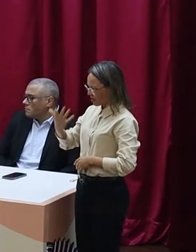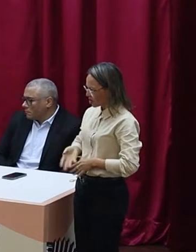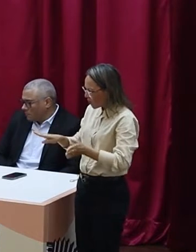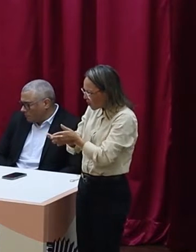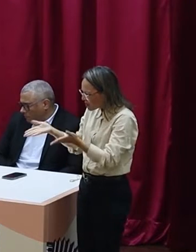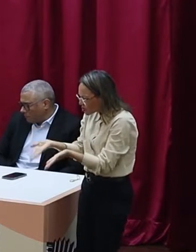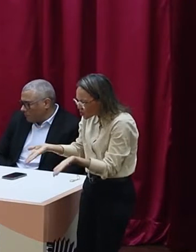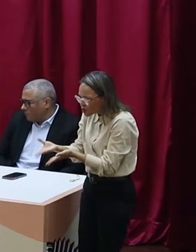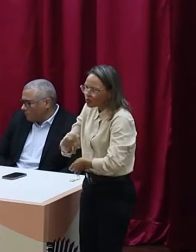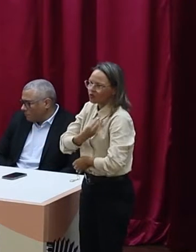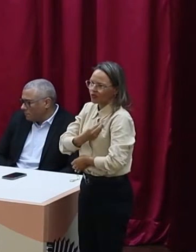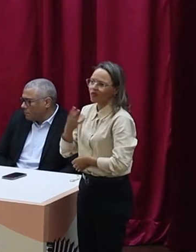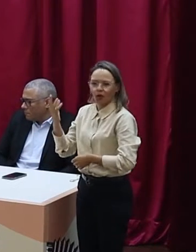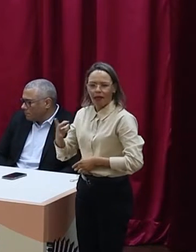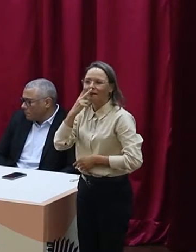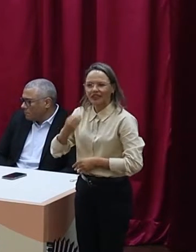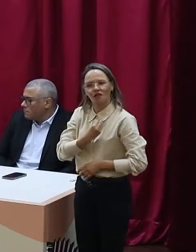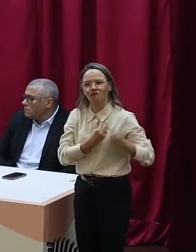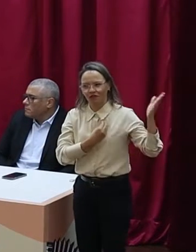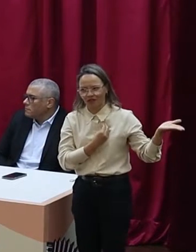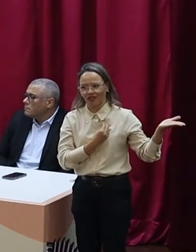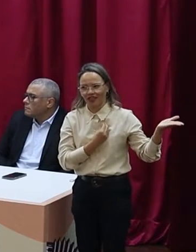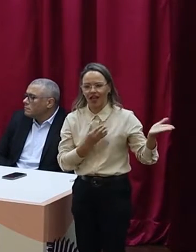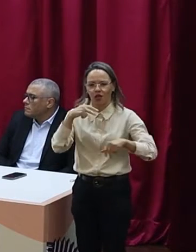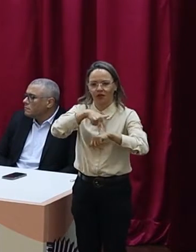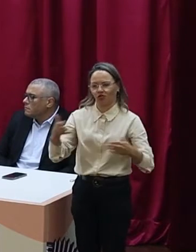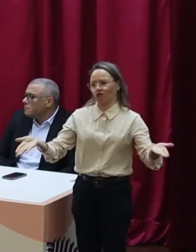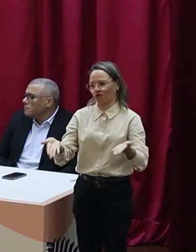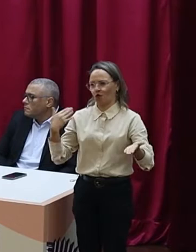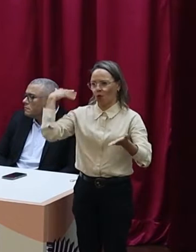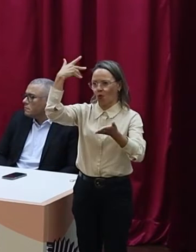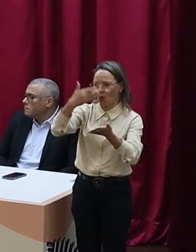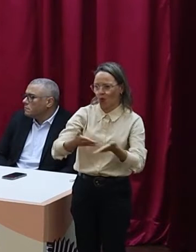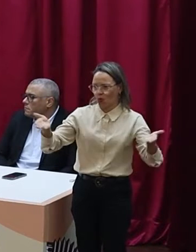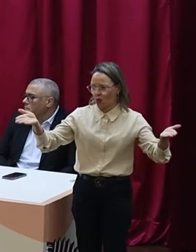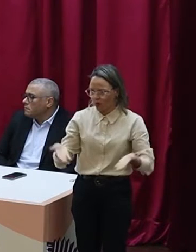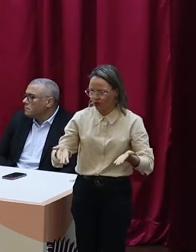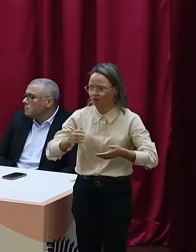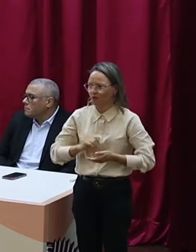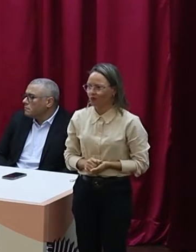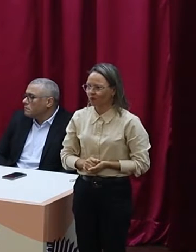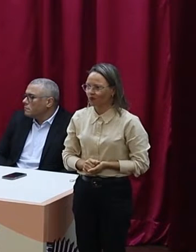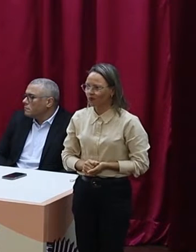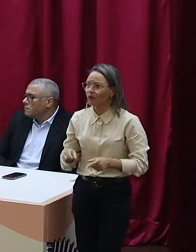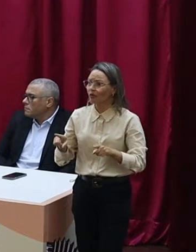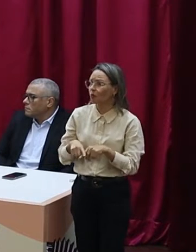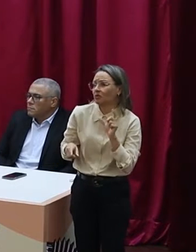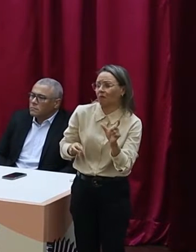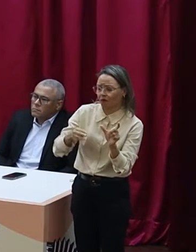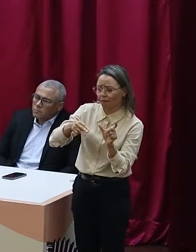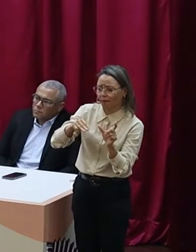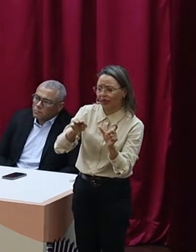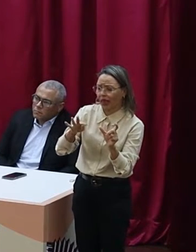para o mundo dos vivos, né? Então, Marielle vive, Marielle presente. E a Judith Butler trabalha com a noção de metalepse para pensar a própria